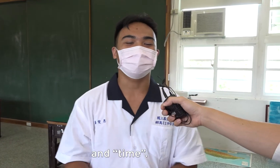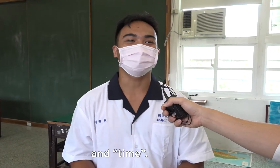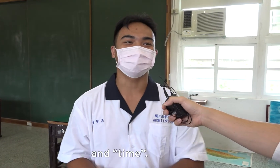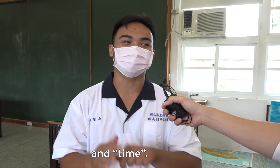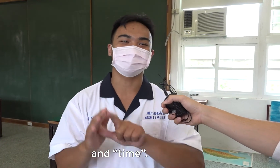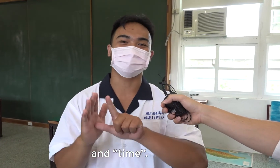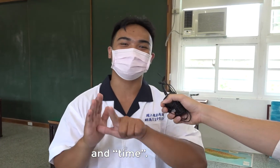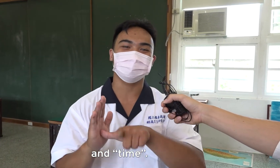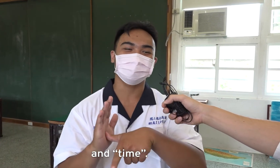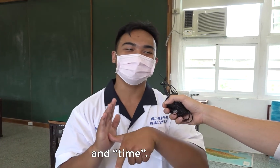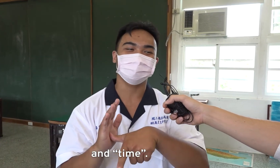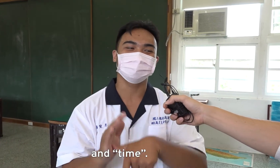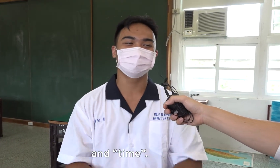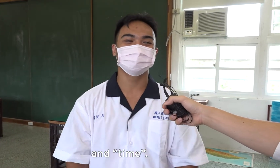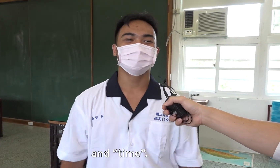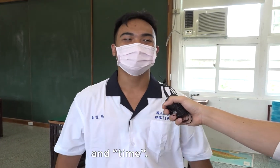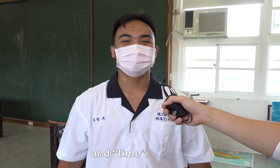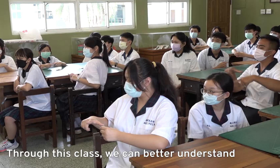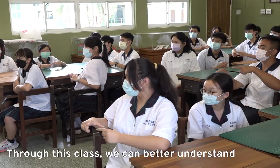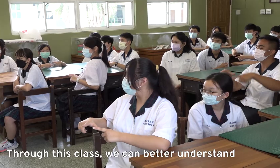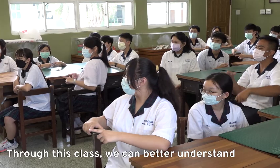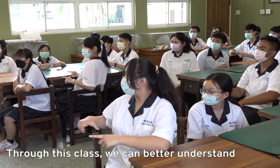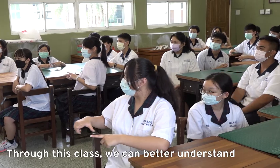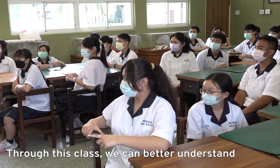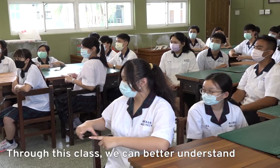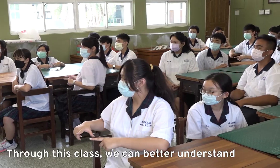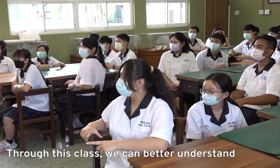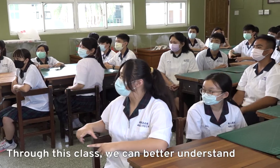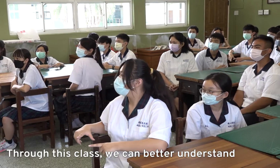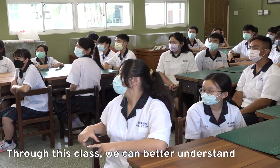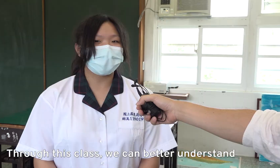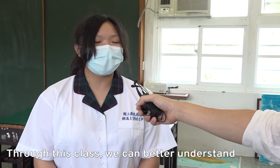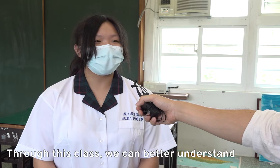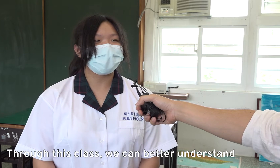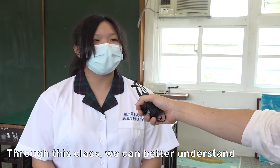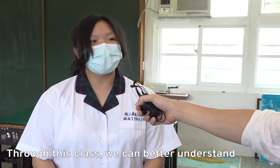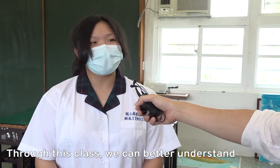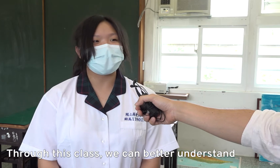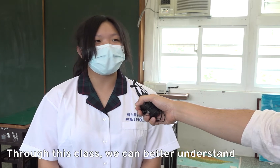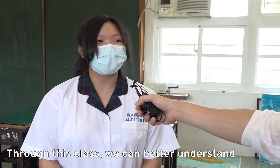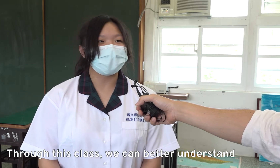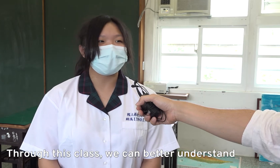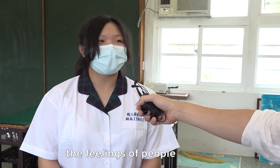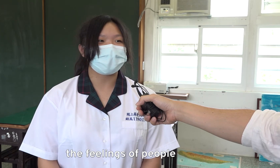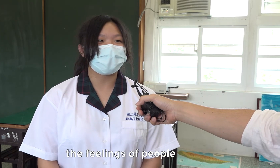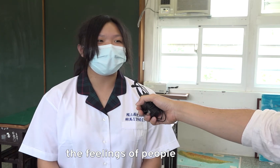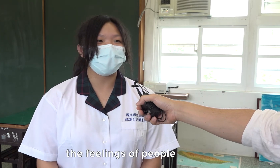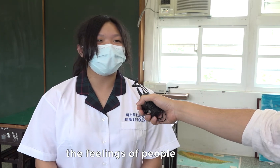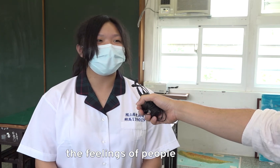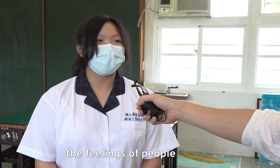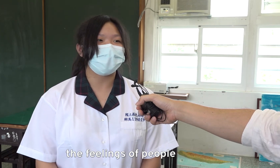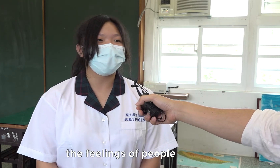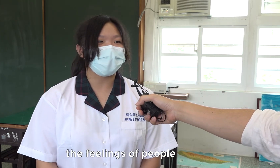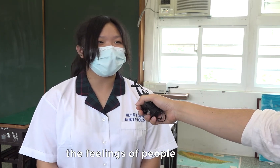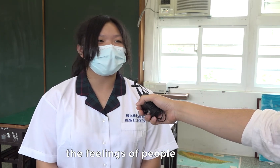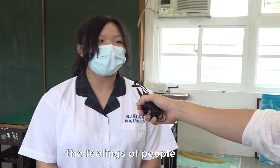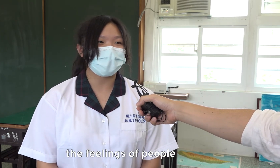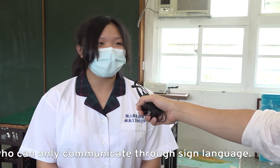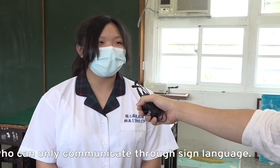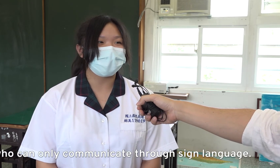有时间。 觉得透过这堂课，我可以更加了解到那些需要使用手语才能沟通的